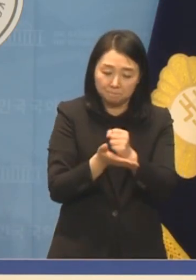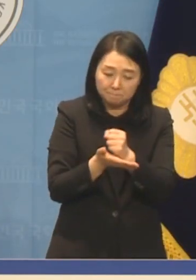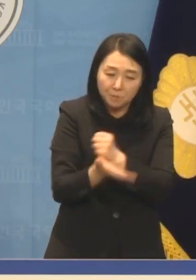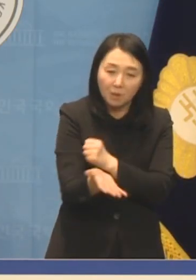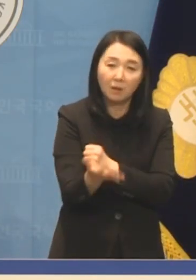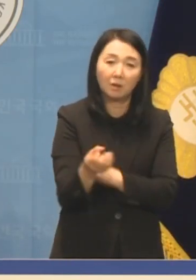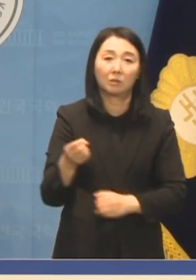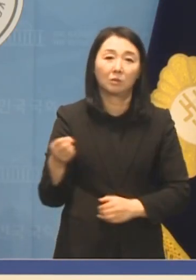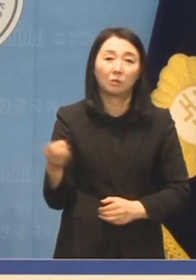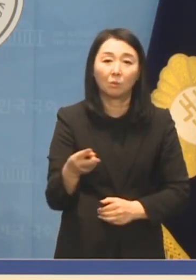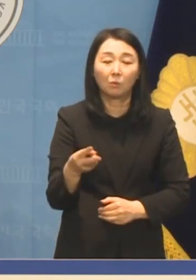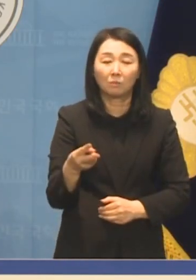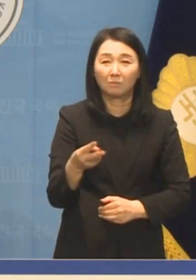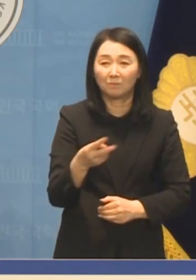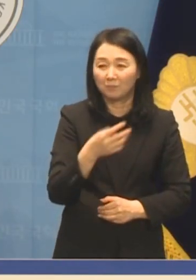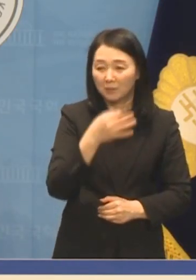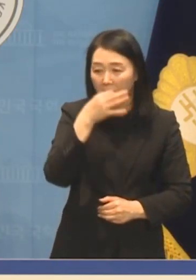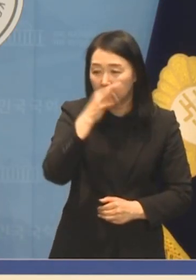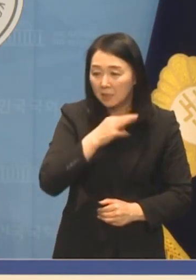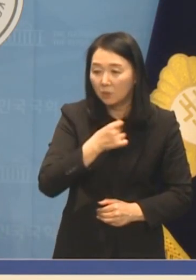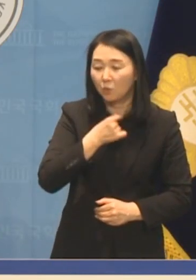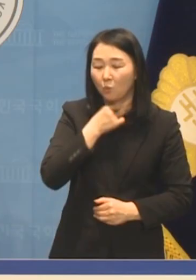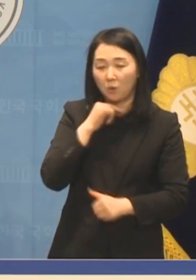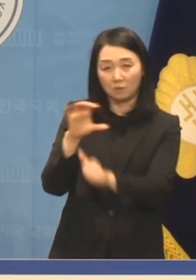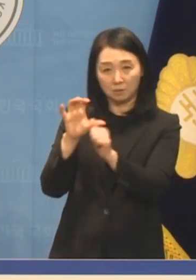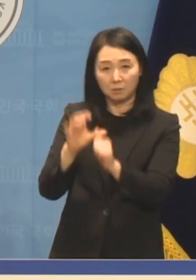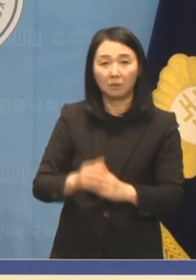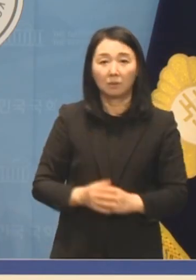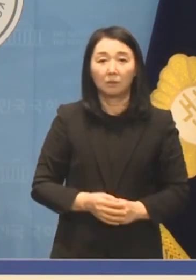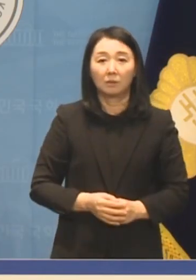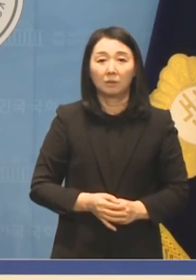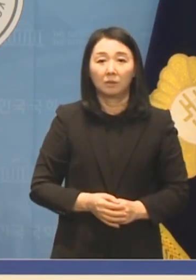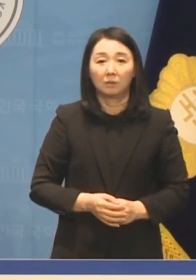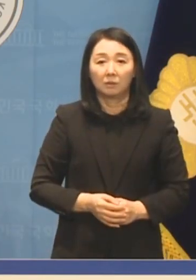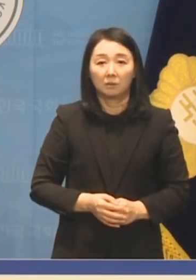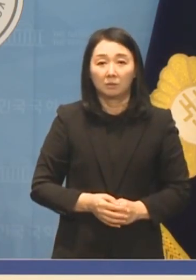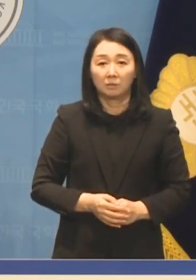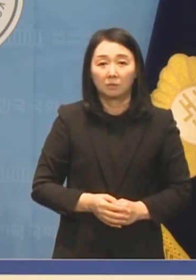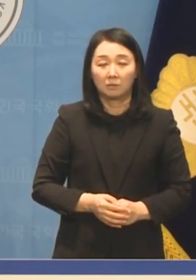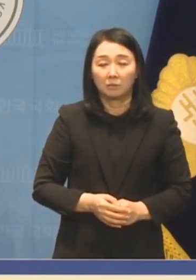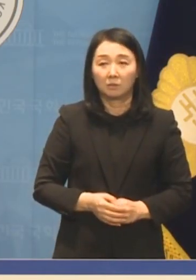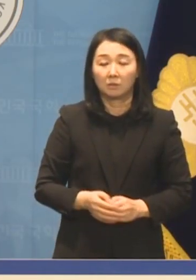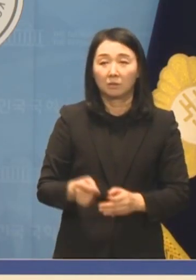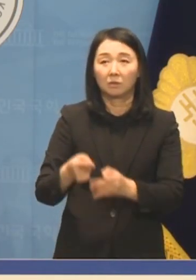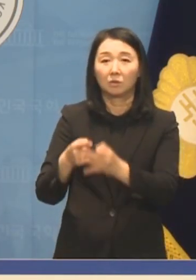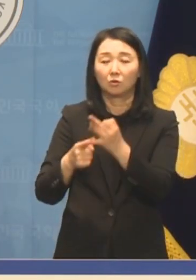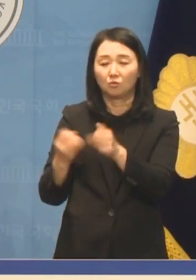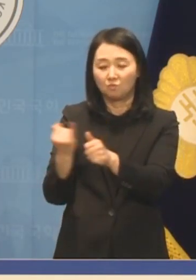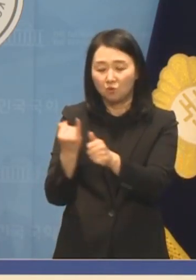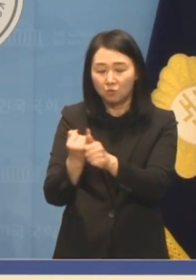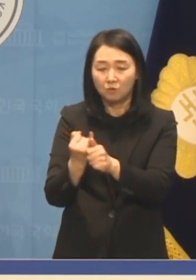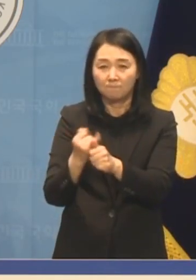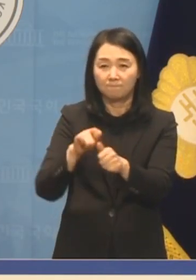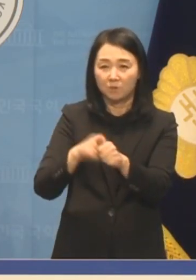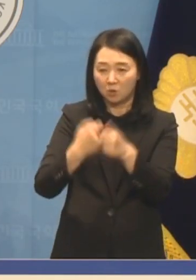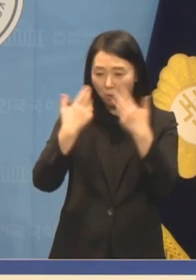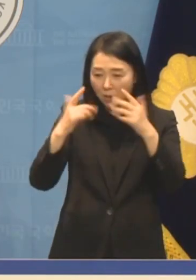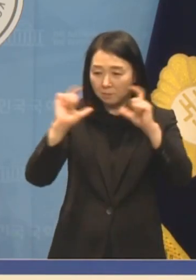영향력 또는 편익을 이용한 행위를 한 것입니다. 피고발인들이 엄중한 처벌을 받을 수